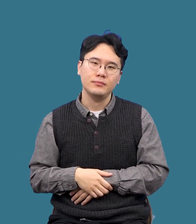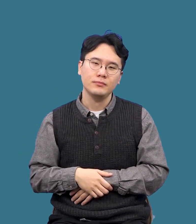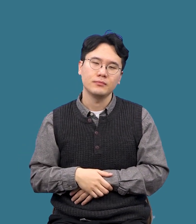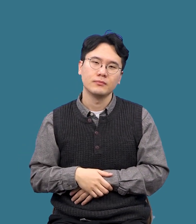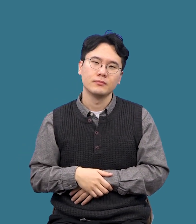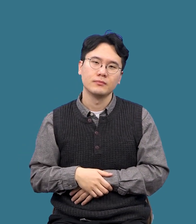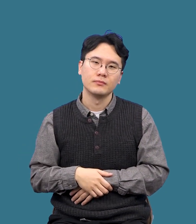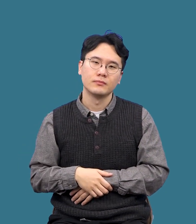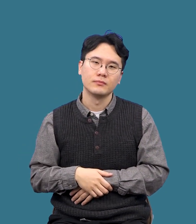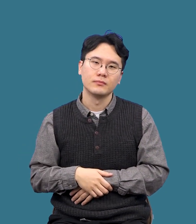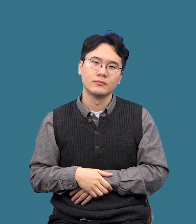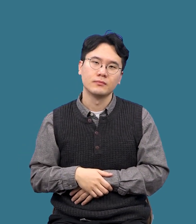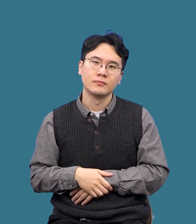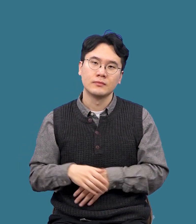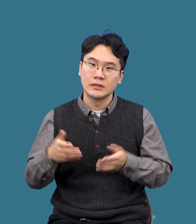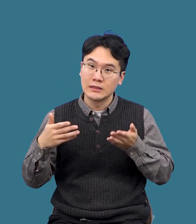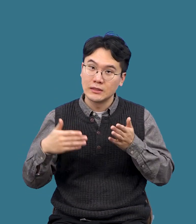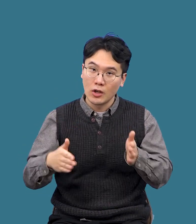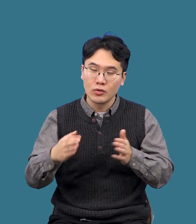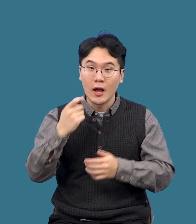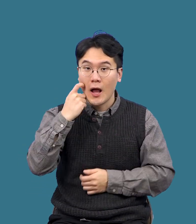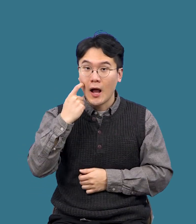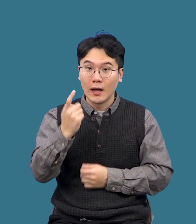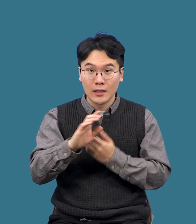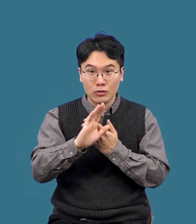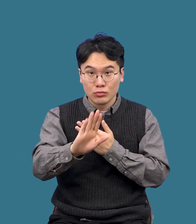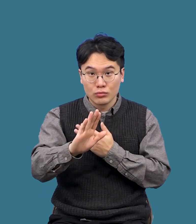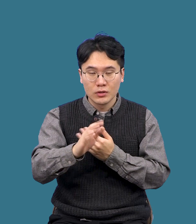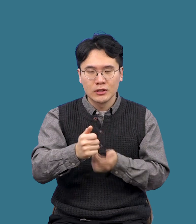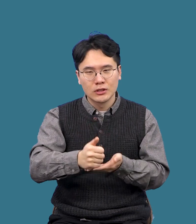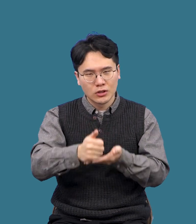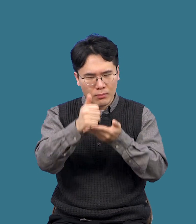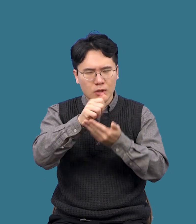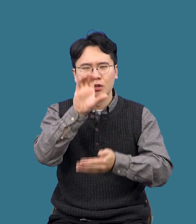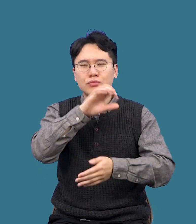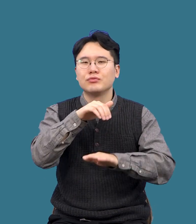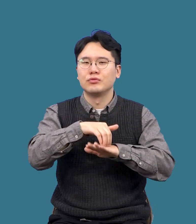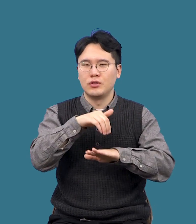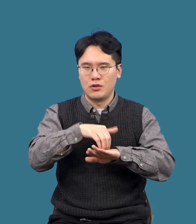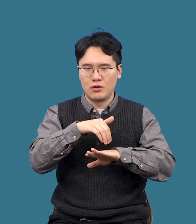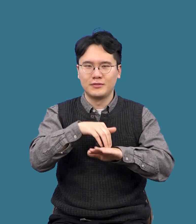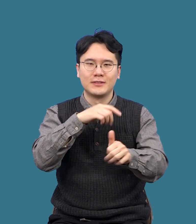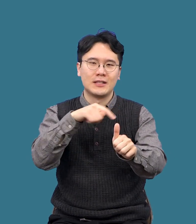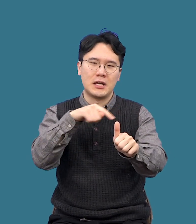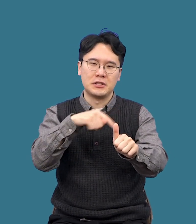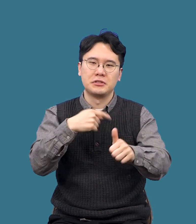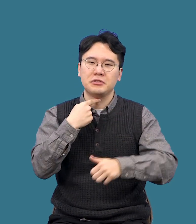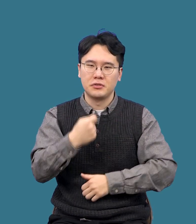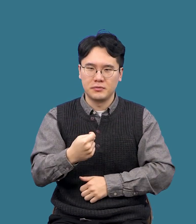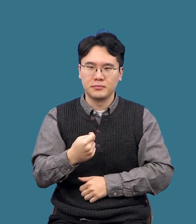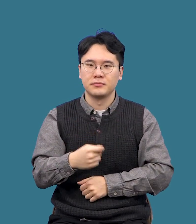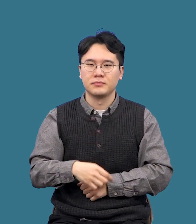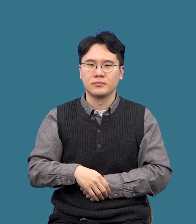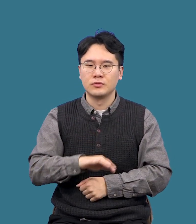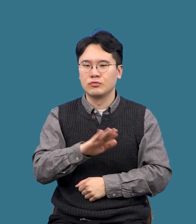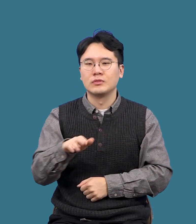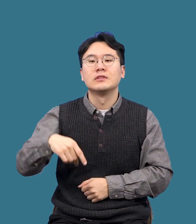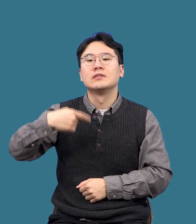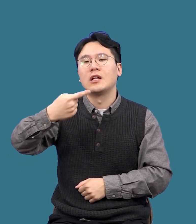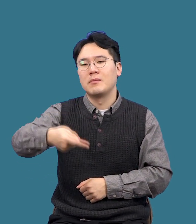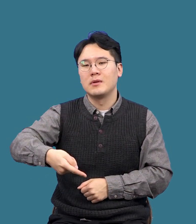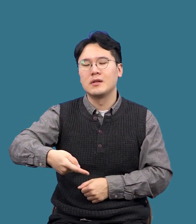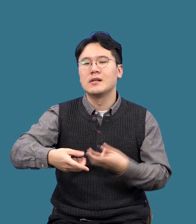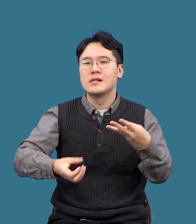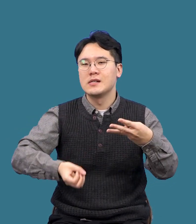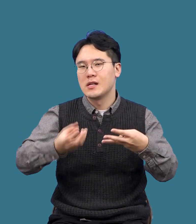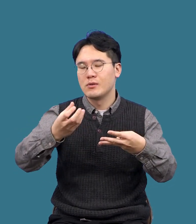지 한 달부터 섬김을 훈련하라고 가르치셨던 우리 주님, 우리가 다음에 레위